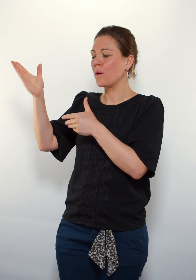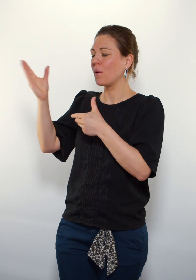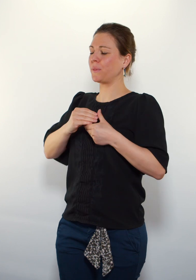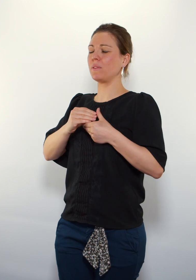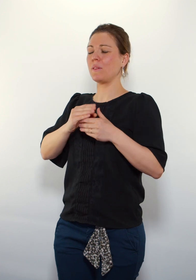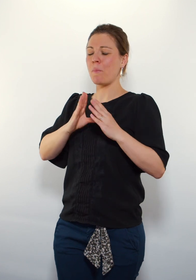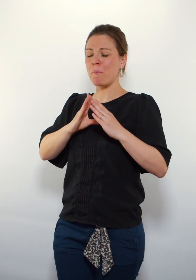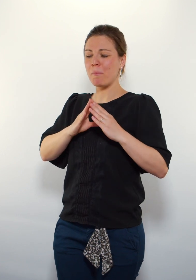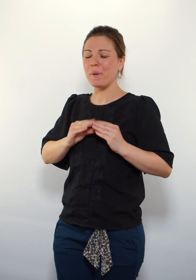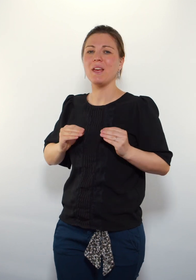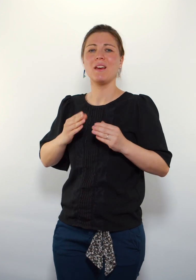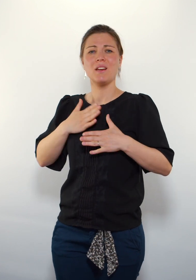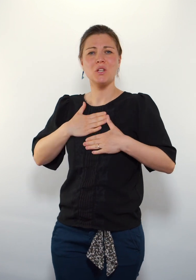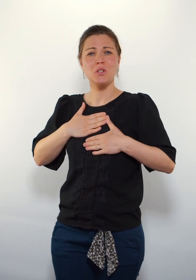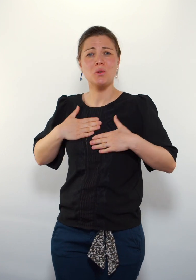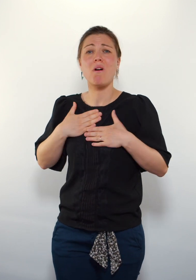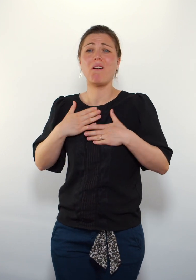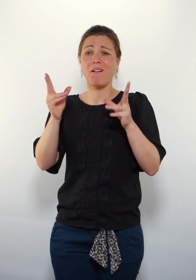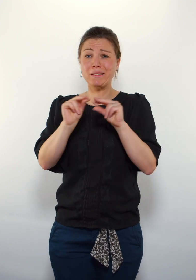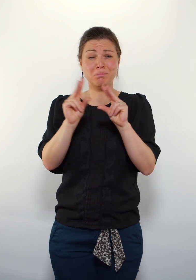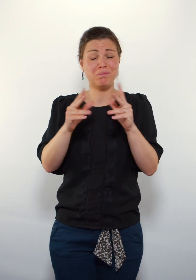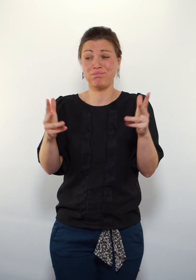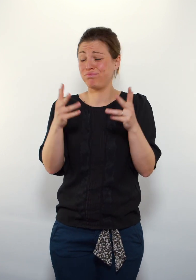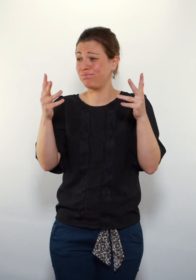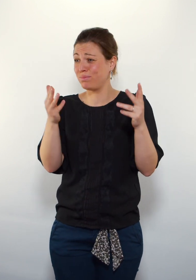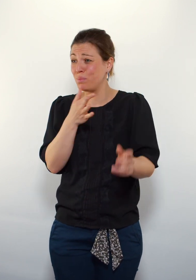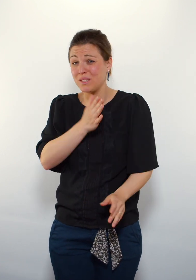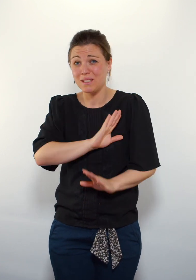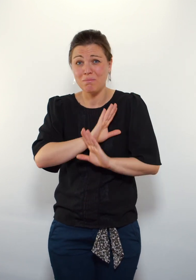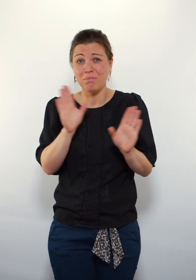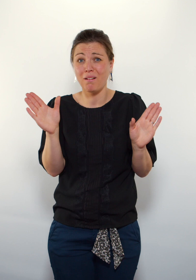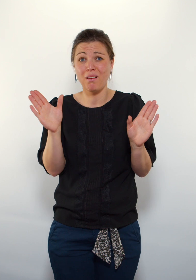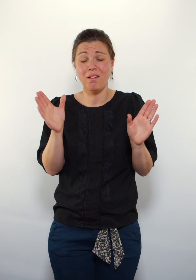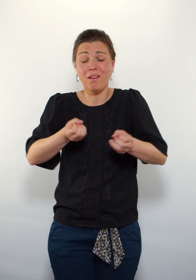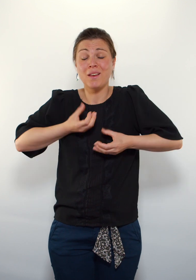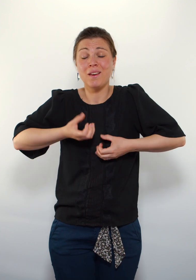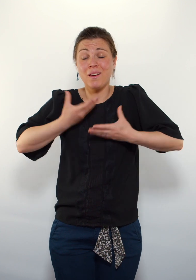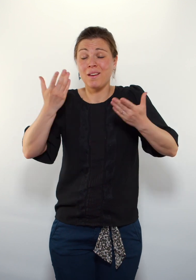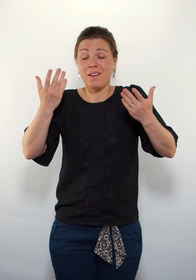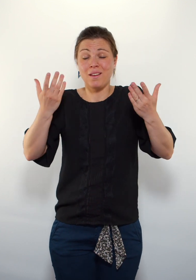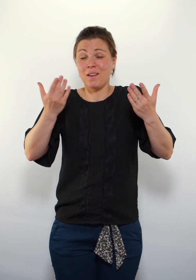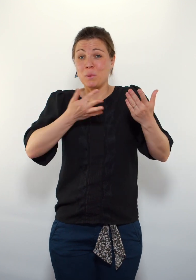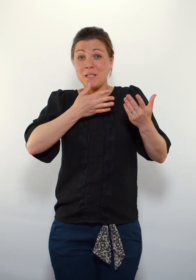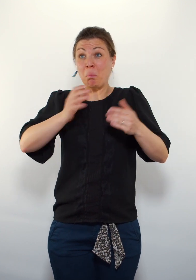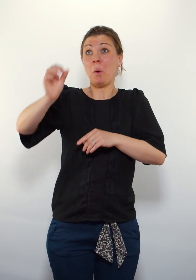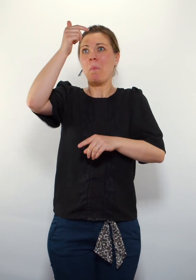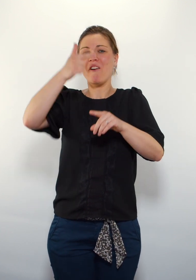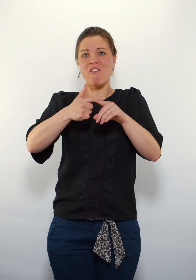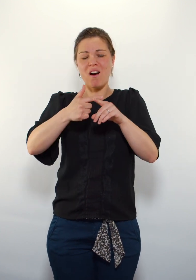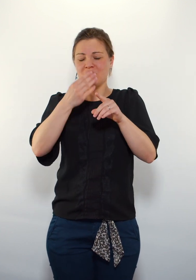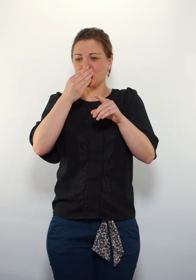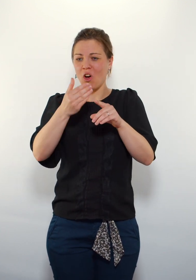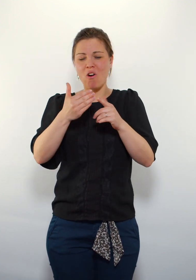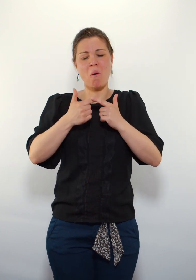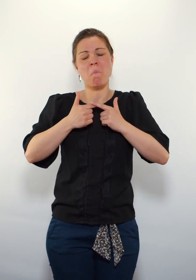une paix, une joie que je ne peux pas vous expliquer. Enfin, les mots n'arrivent pas à expliquer ça. Et en fait, pour la première fois de ma vie, je me suis sentie libérée, en fait.